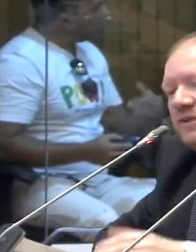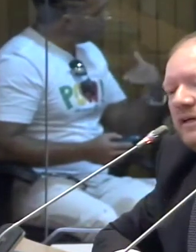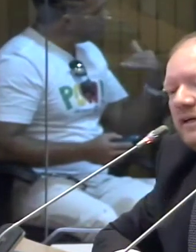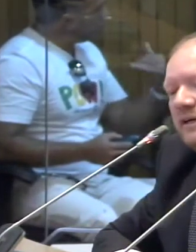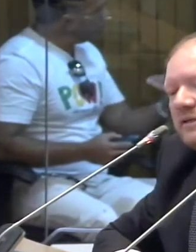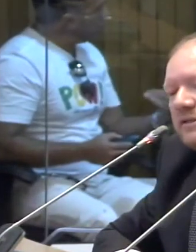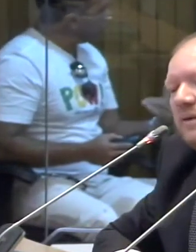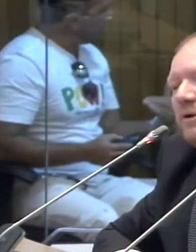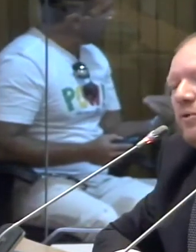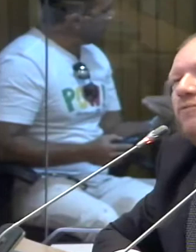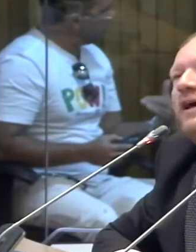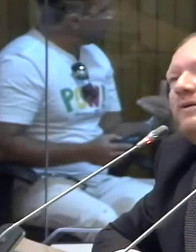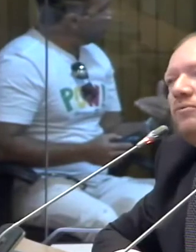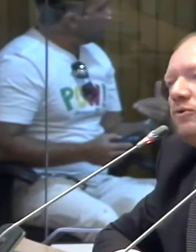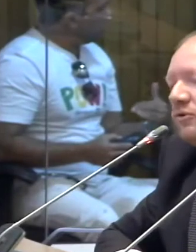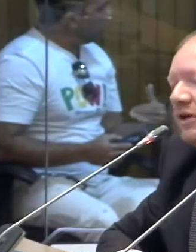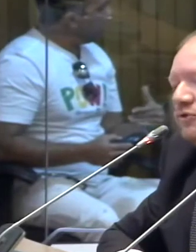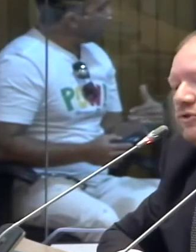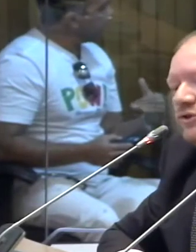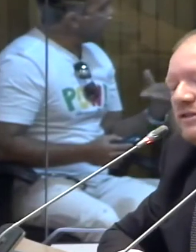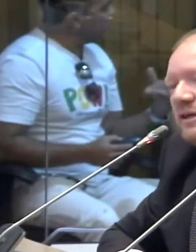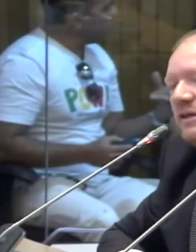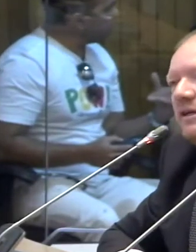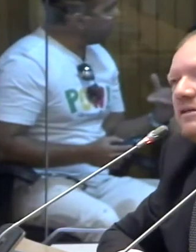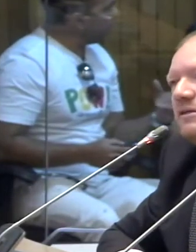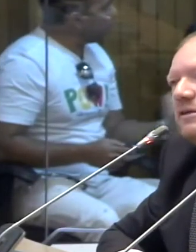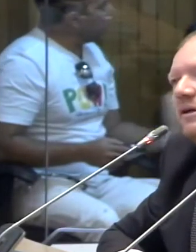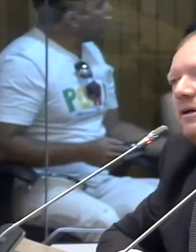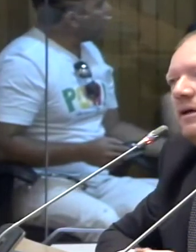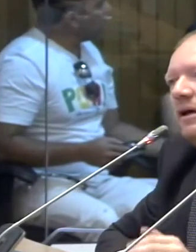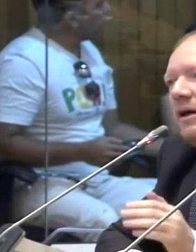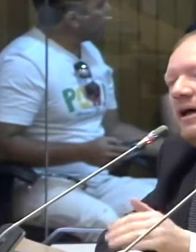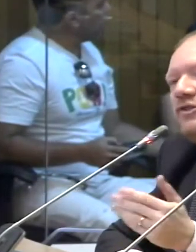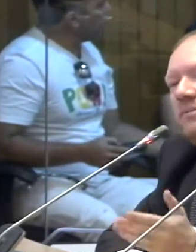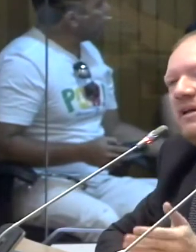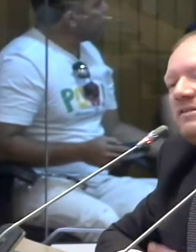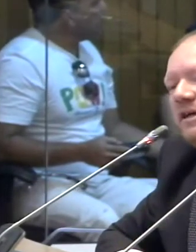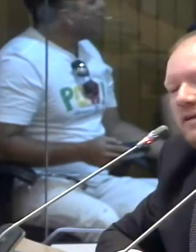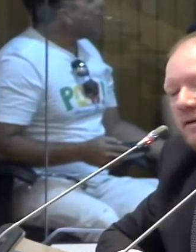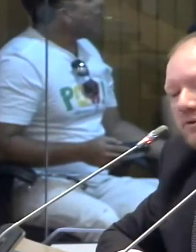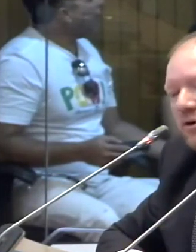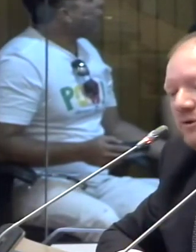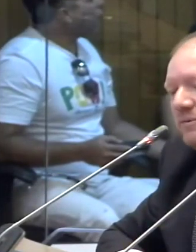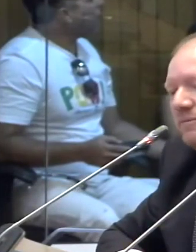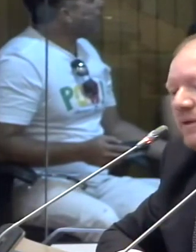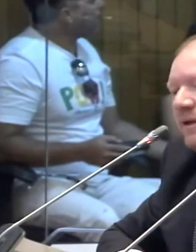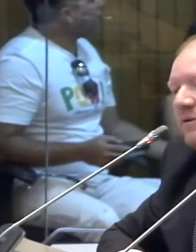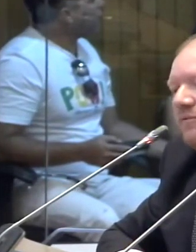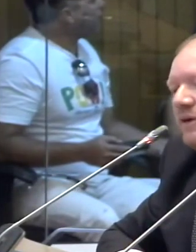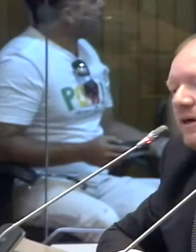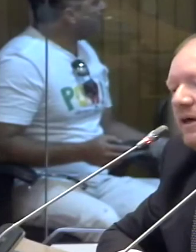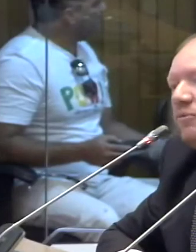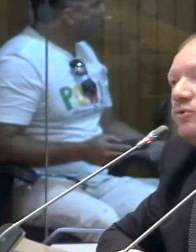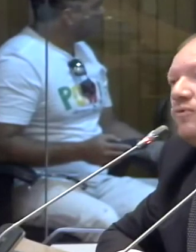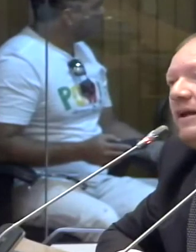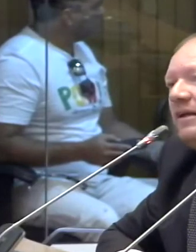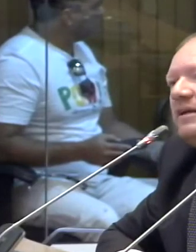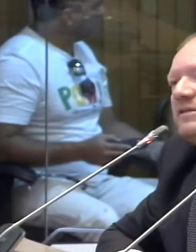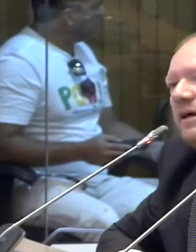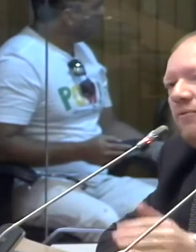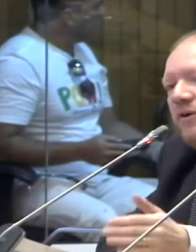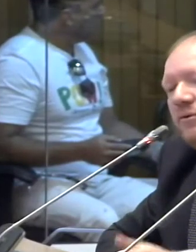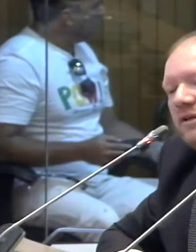apesar de ter sempre confiado muito que a justiça iria se restabelecer nesse episódio, fiquei